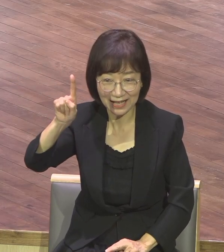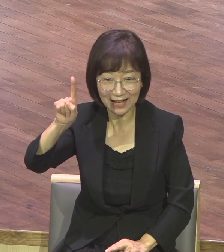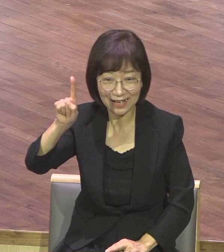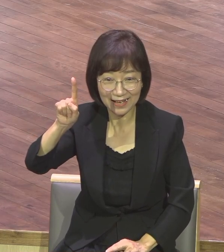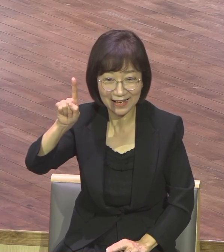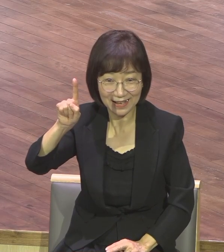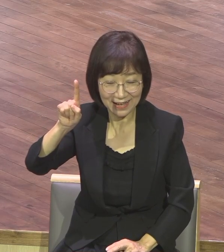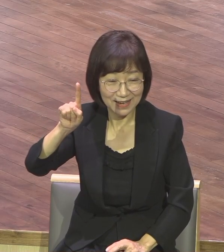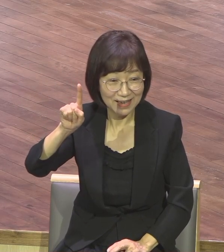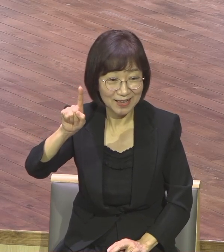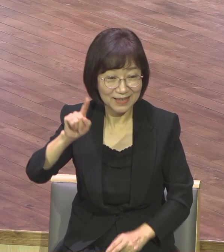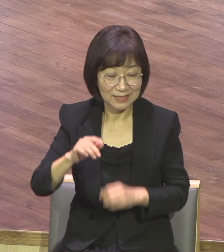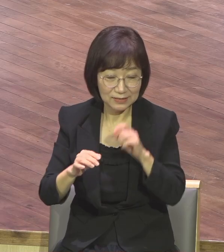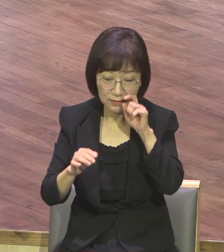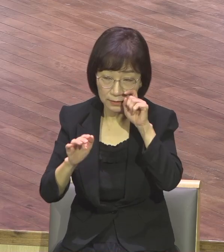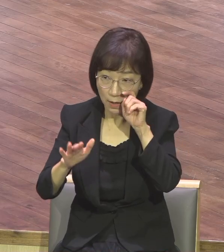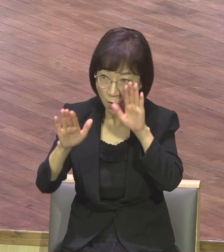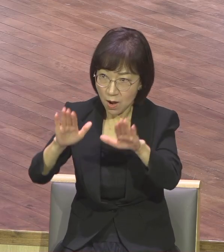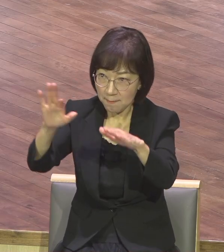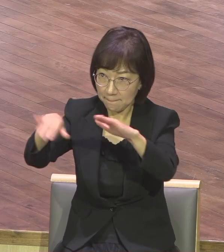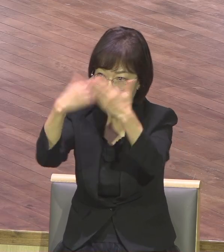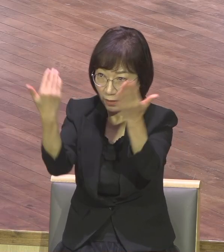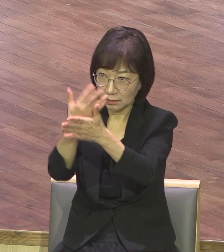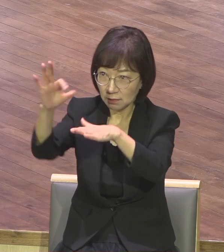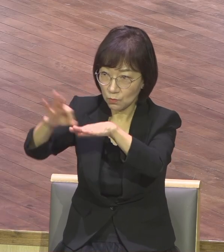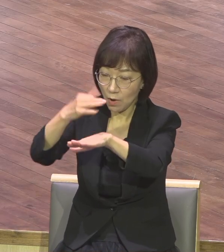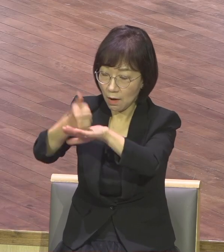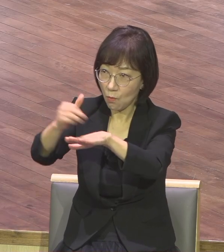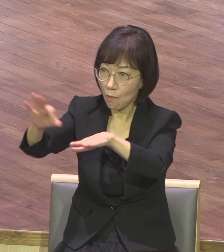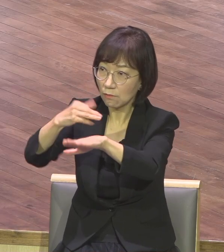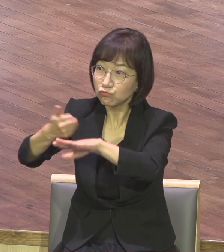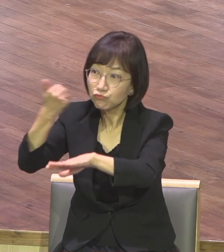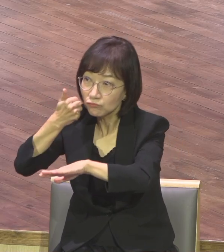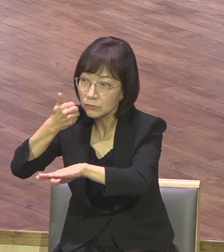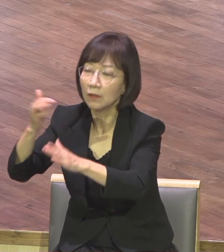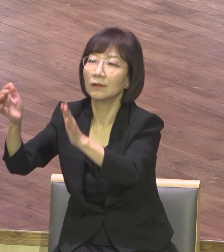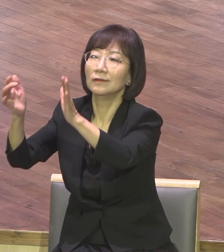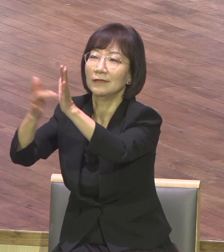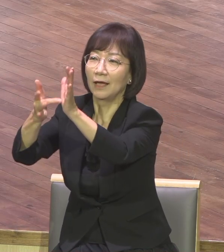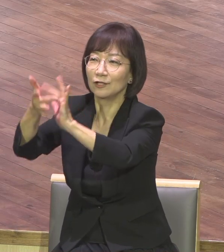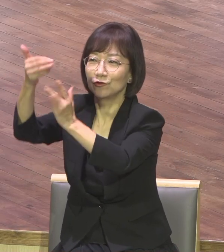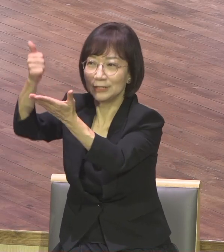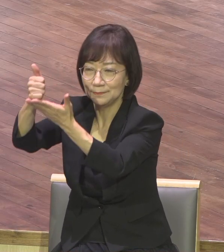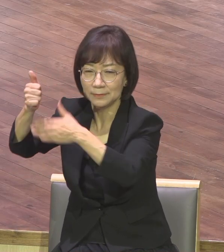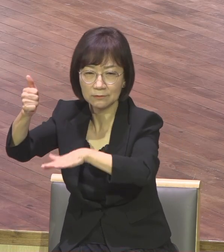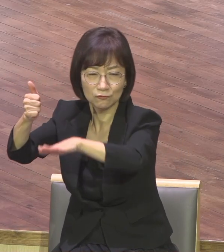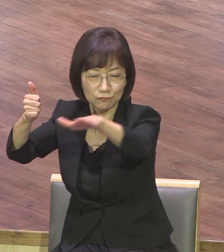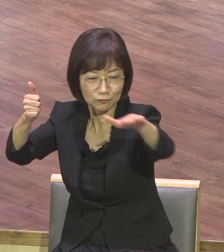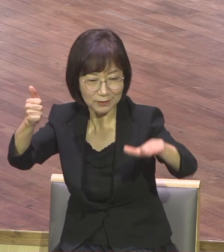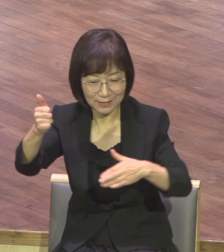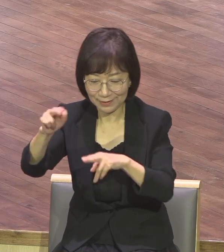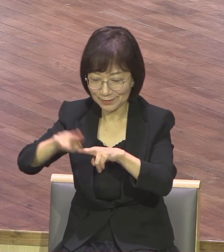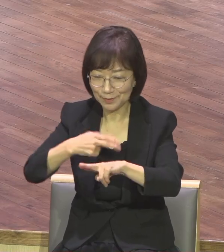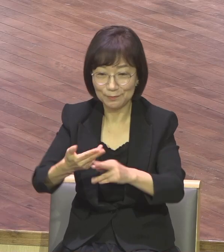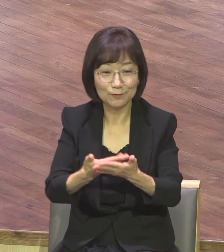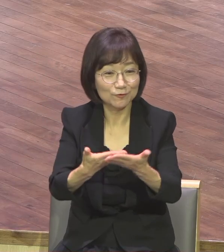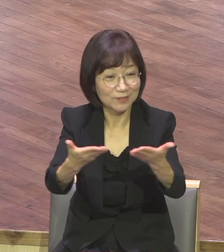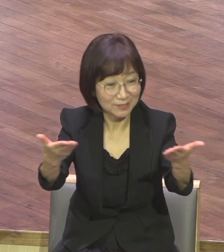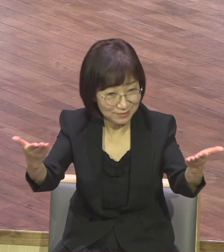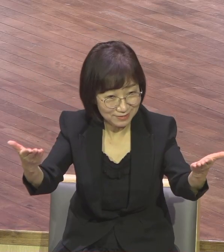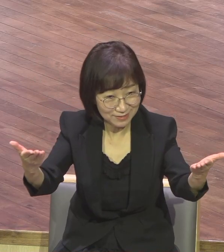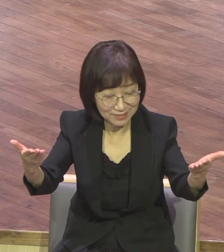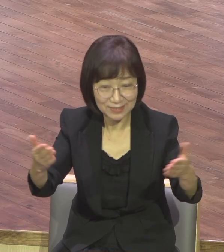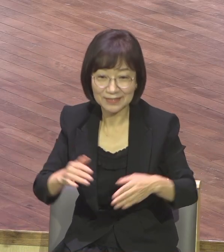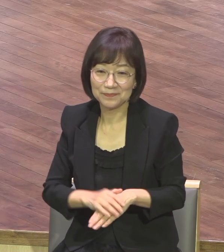말하는 은사는요, 만왕의 왕이신 예수님께서 우리에게 주신 선물이 있어요. 주신 선물이. 사도